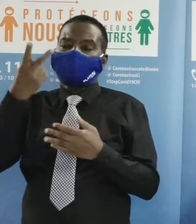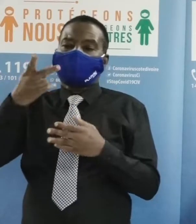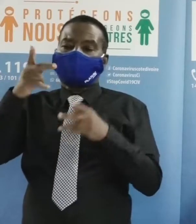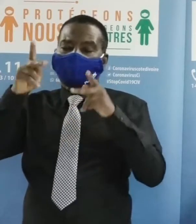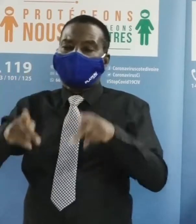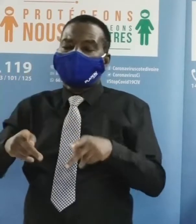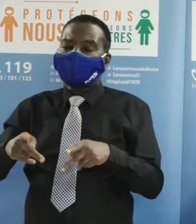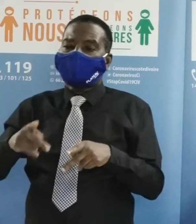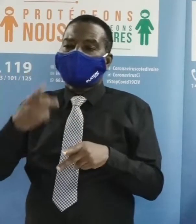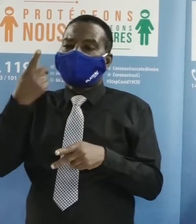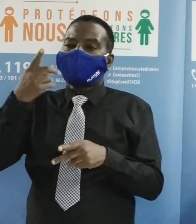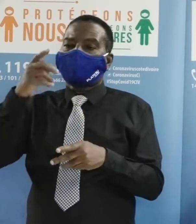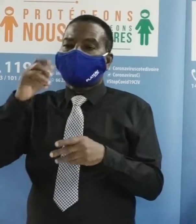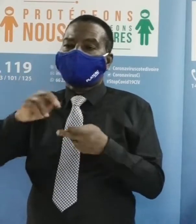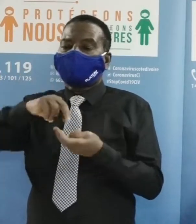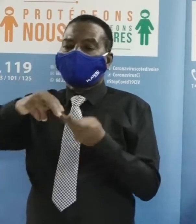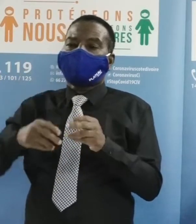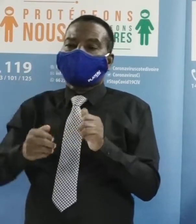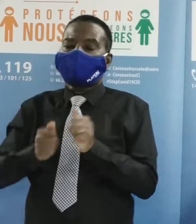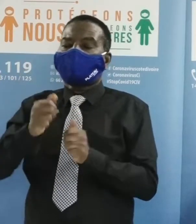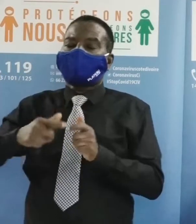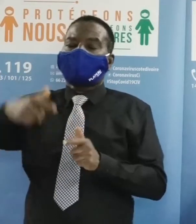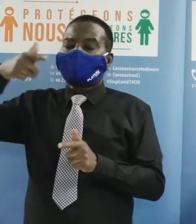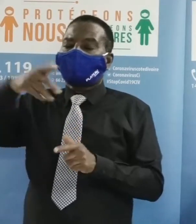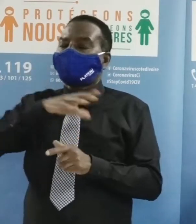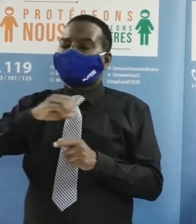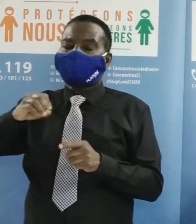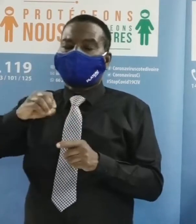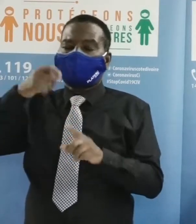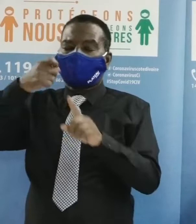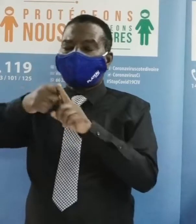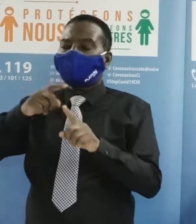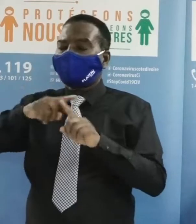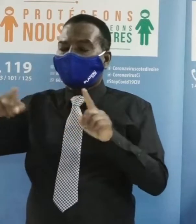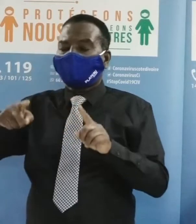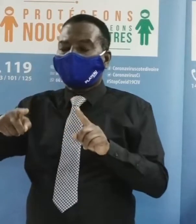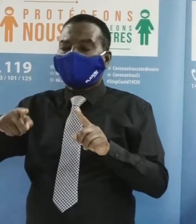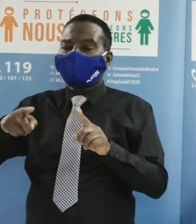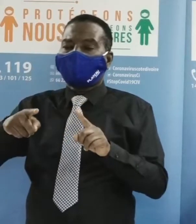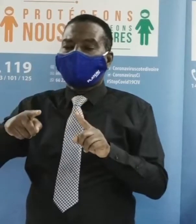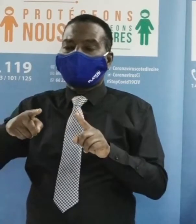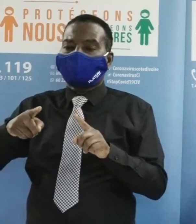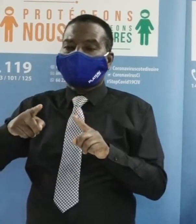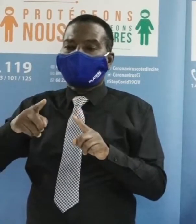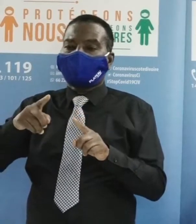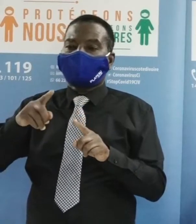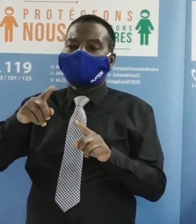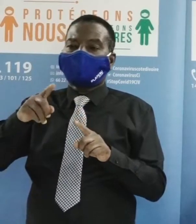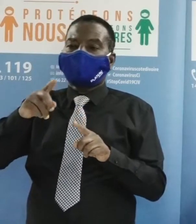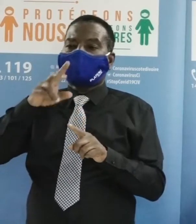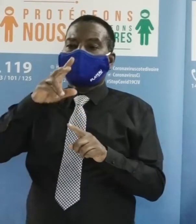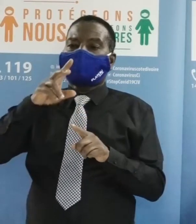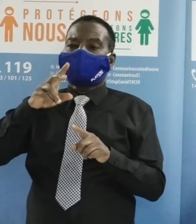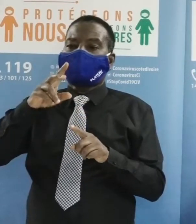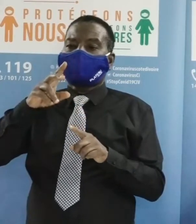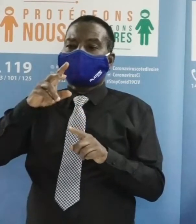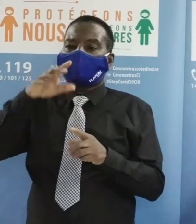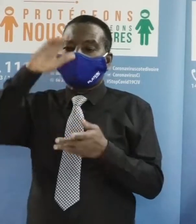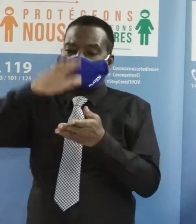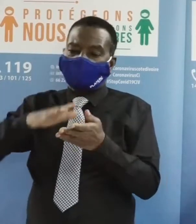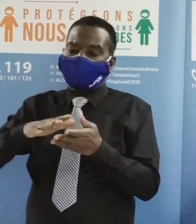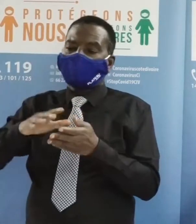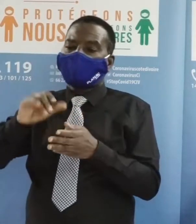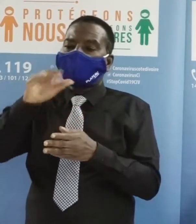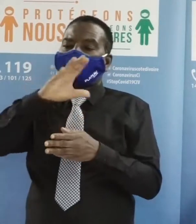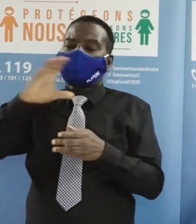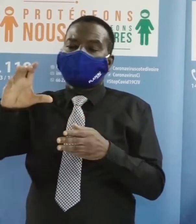dont le nom est plus élevé mais l'impact est différent de l'autre qui apparemment 4 400 et est inférieur à